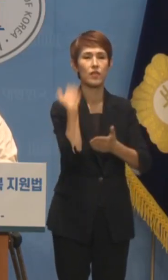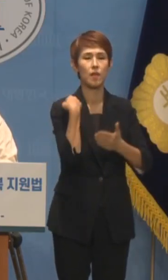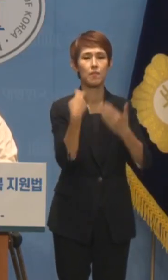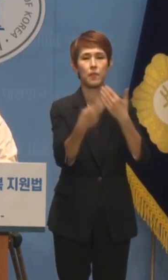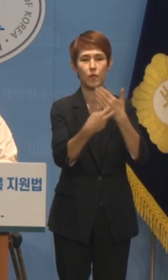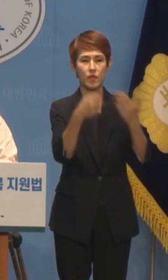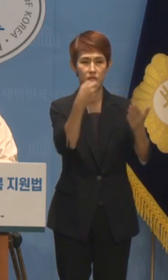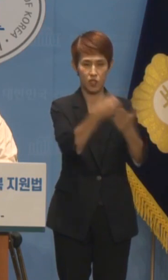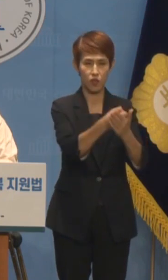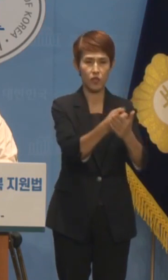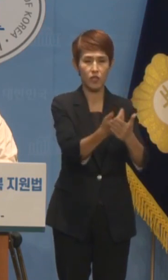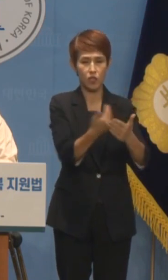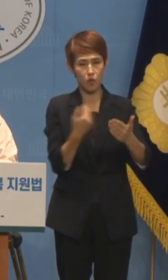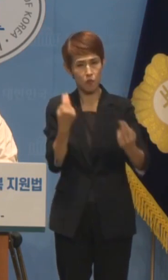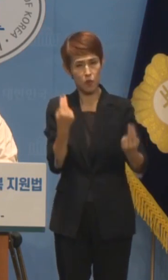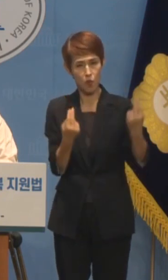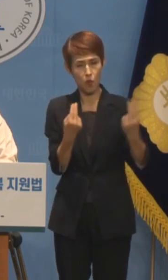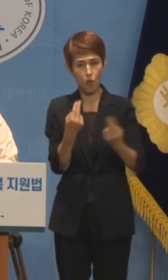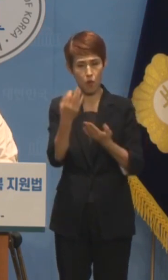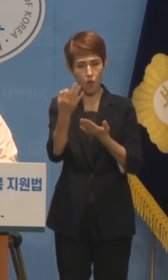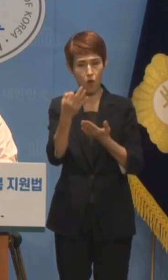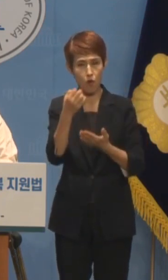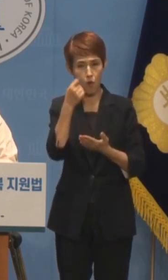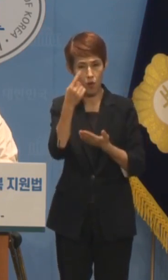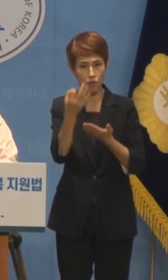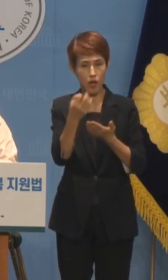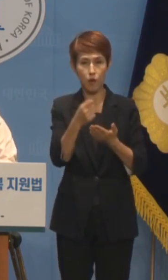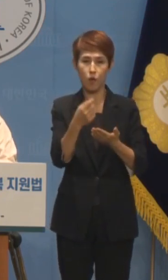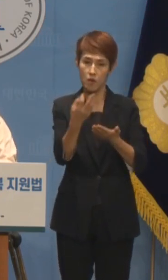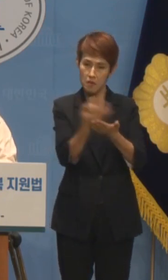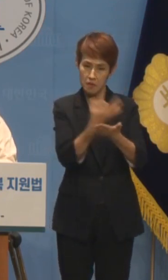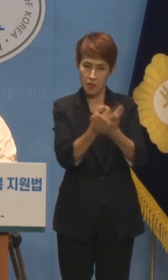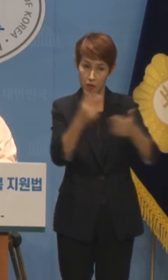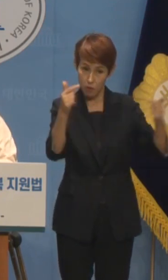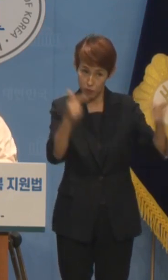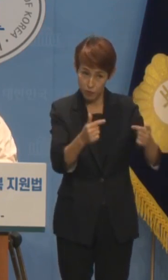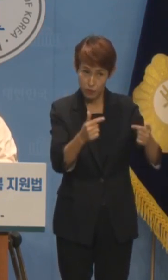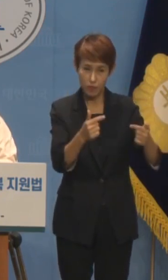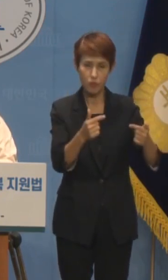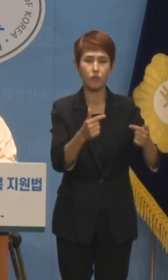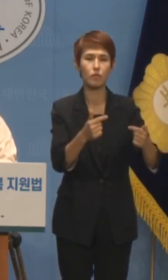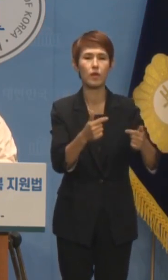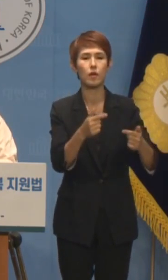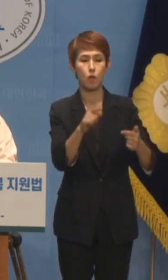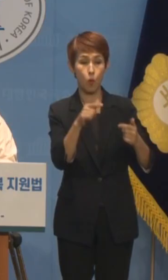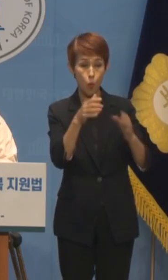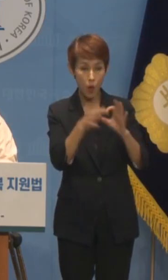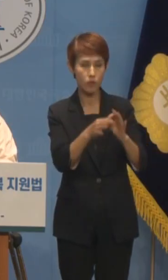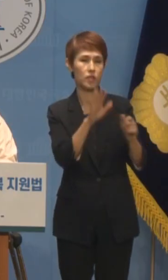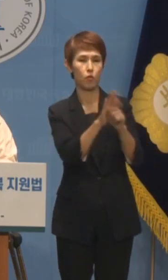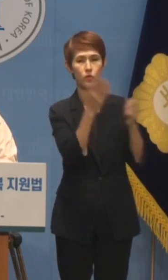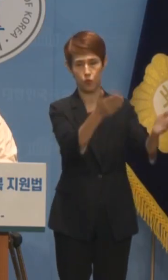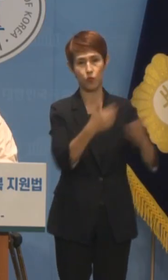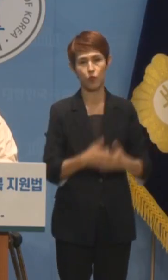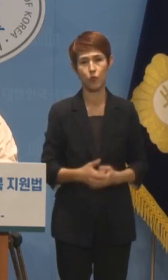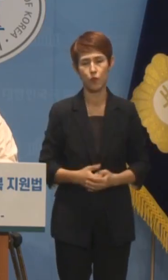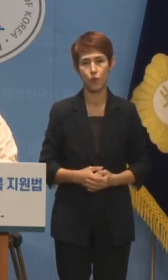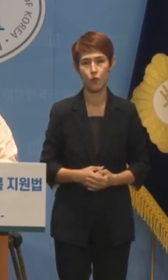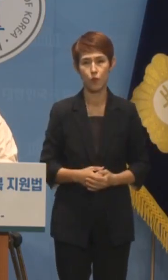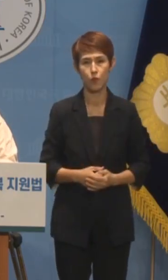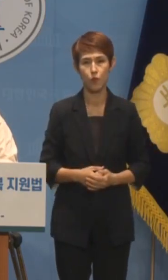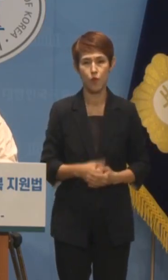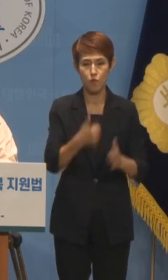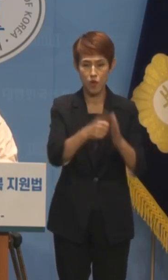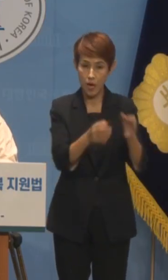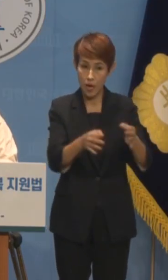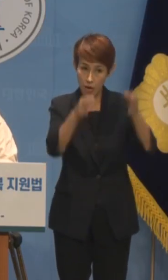이전 대비 의료 수익 감소분 지원을 의무화했습니다. 물가 상승률을 반영할 경우 19년